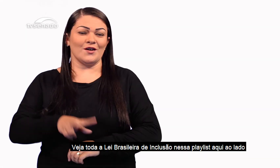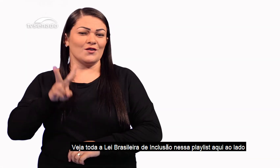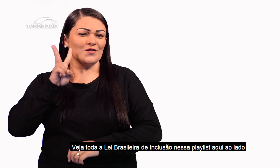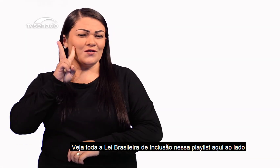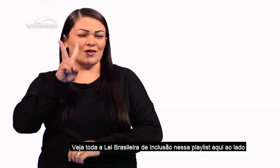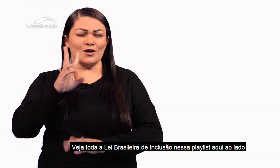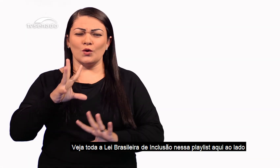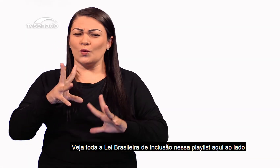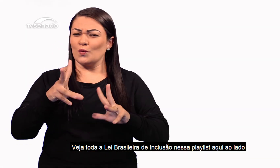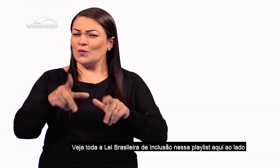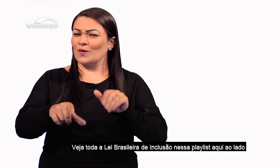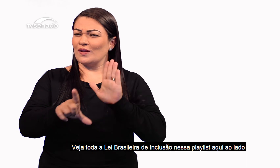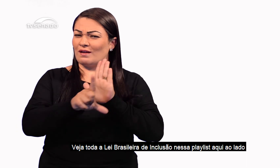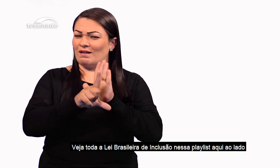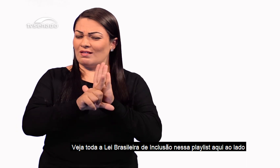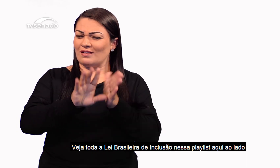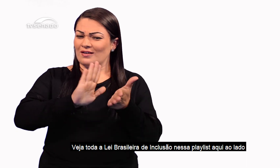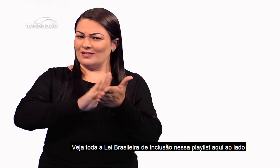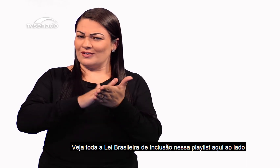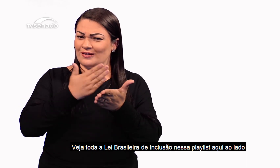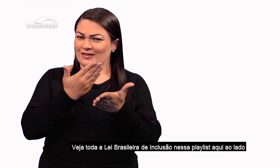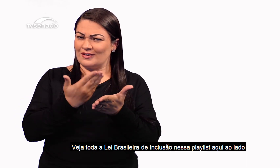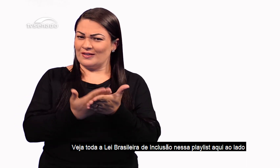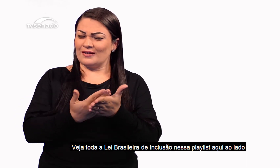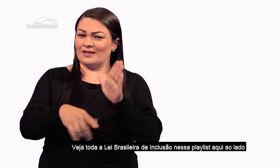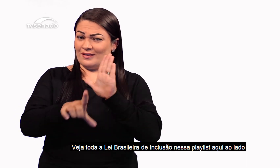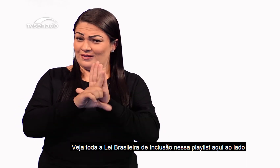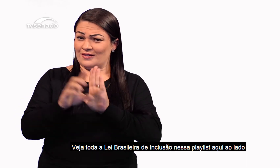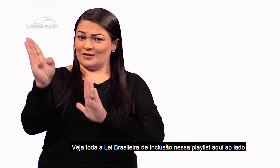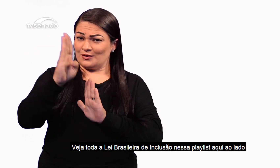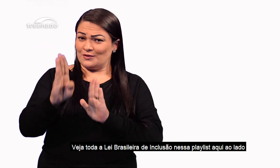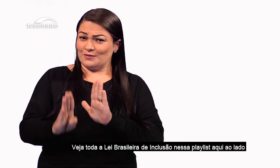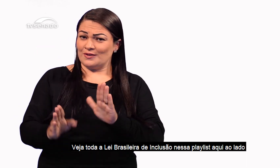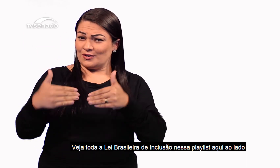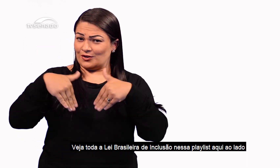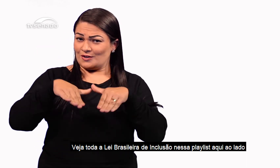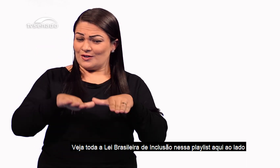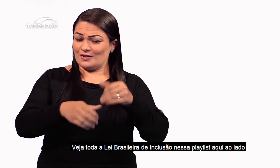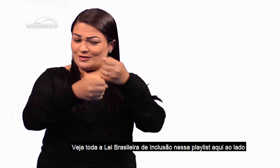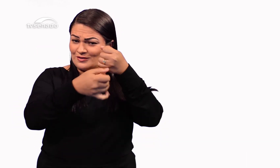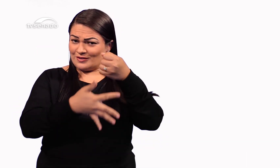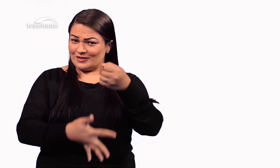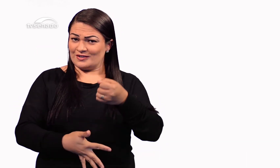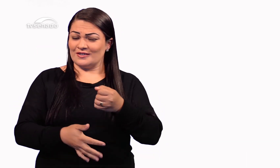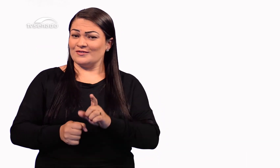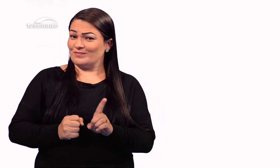veja toda a lei brasileira de inclusão nessa playlist aqui ao lado